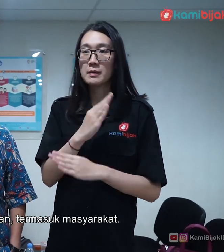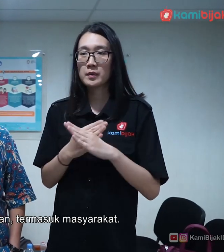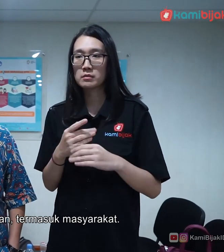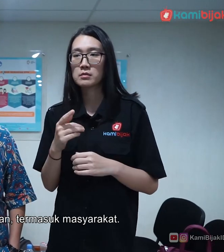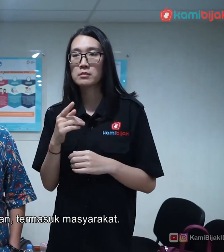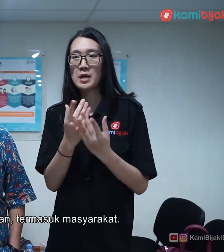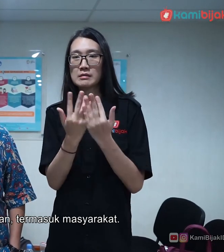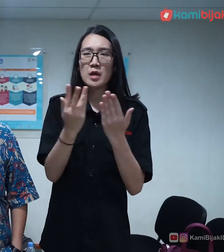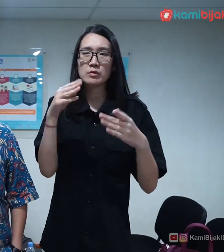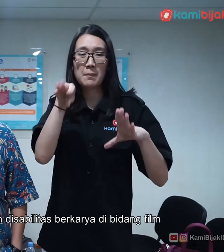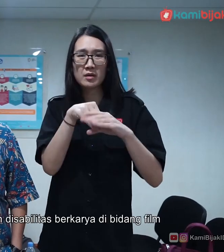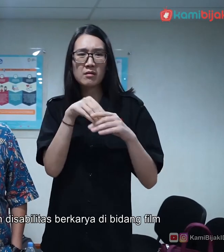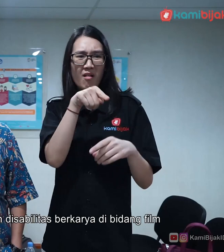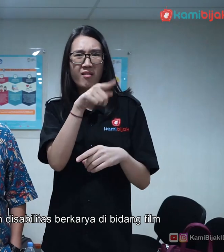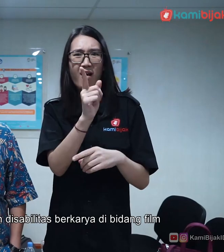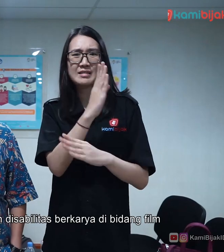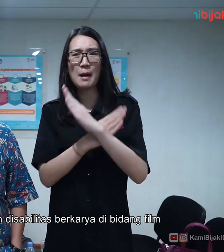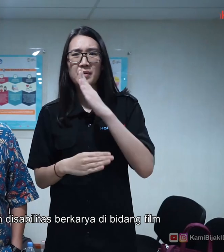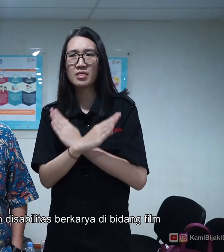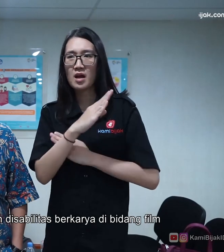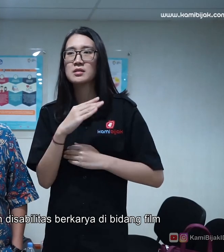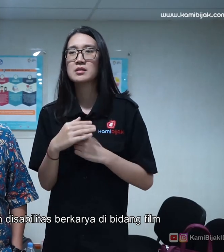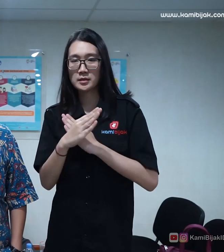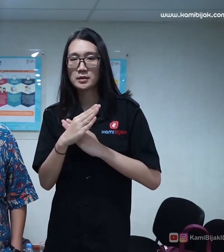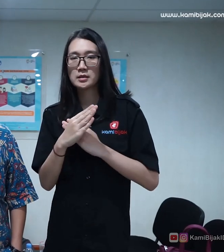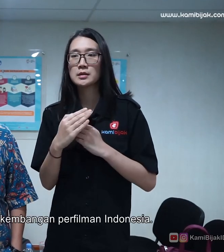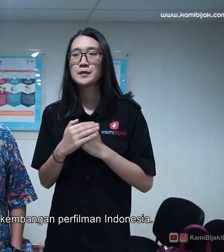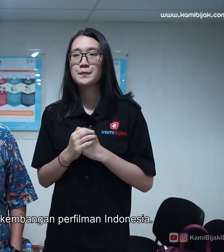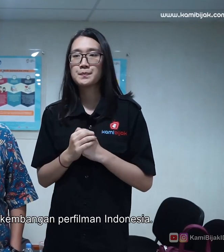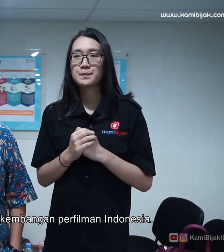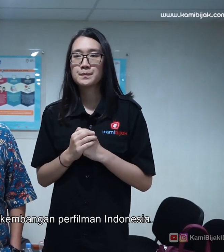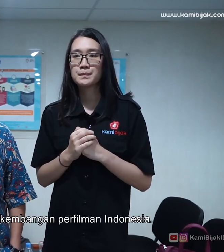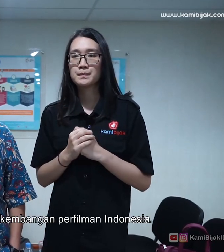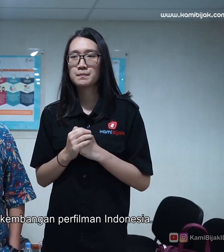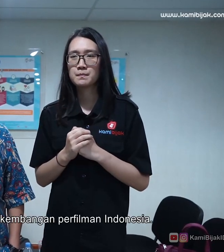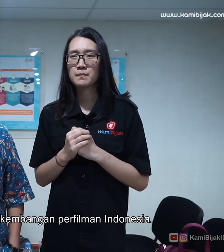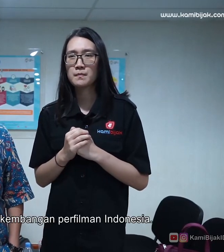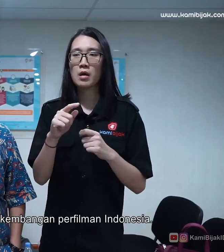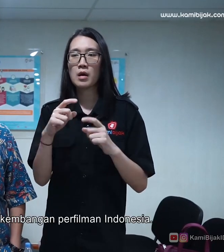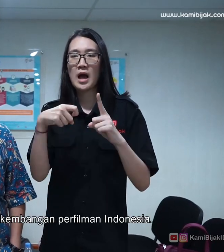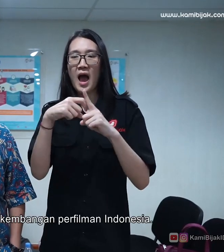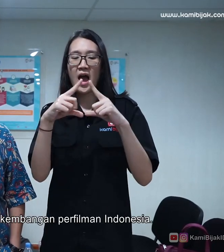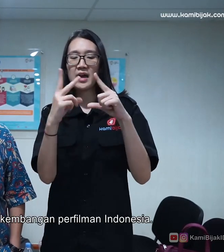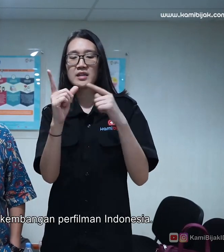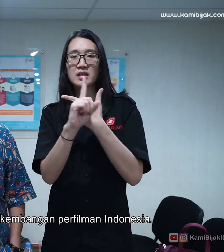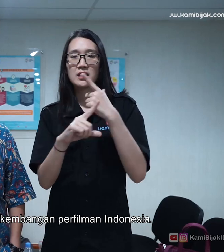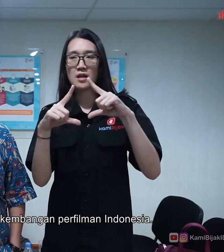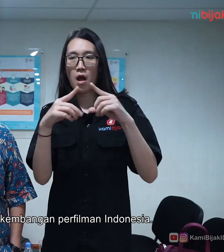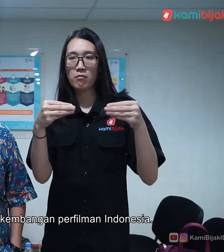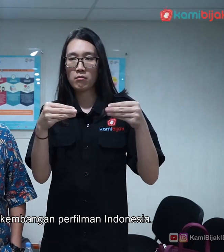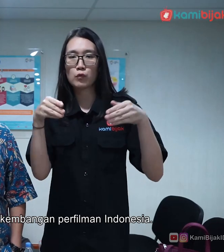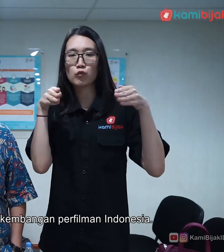termasuk masyarakat dalam berfilm. Nah, dengan teman-teman disabilitas berkarya di bidang film itu akan